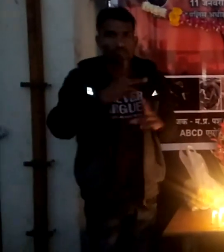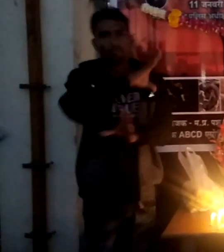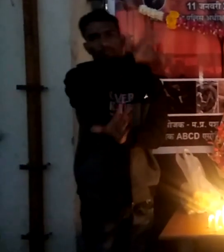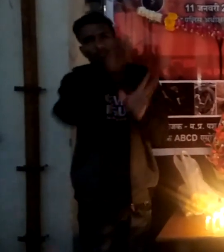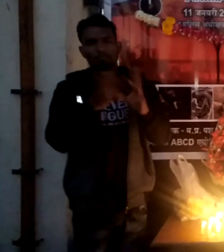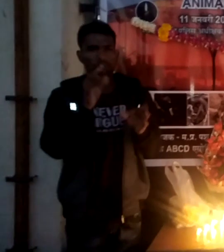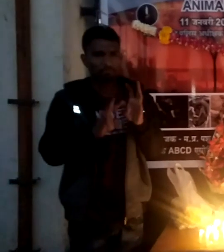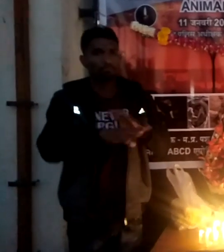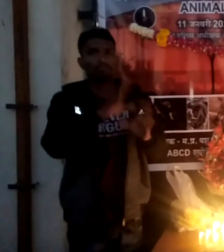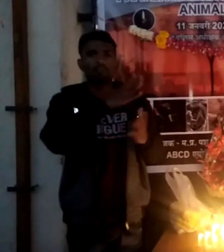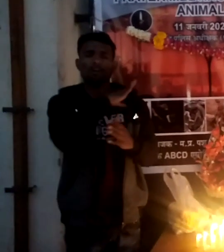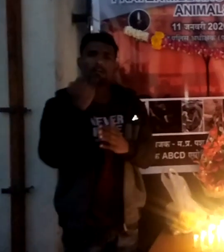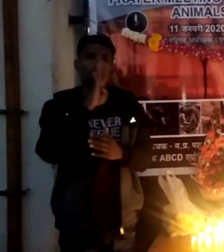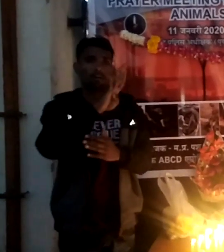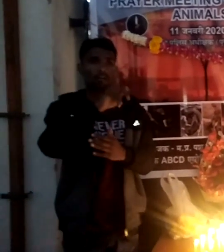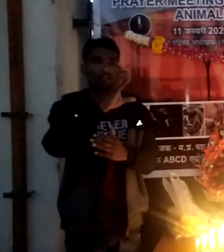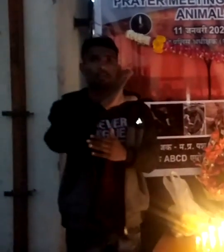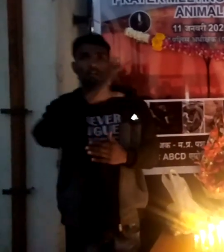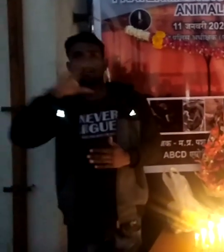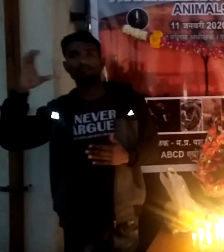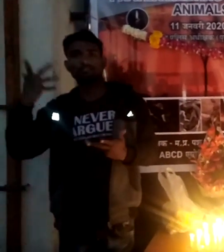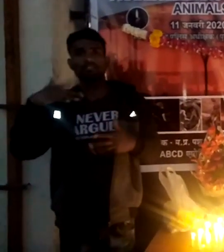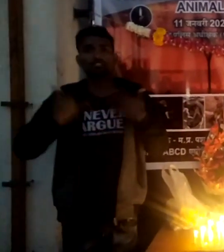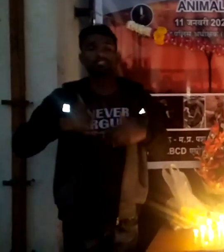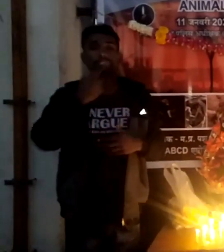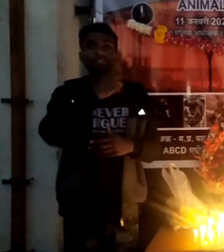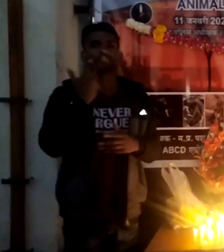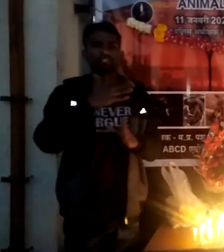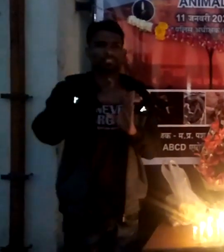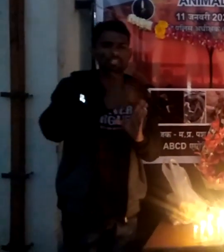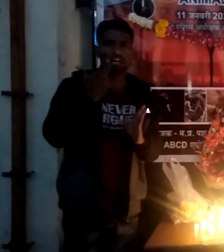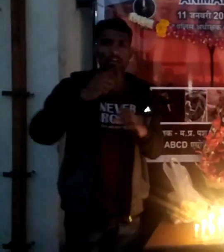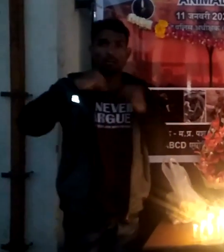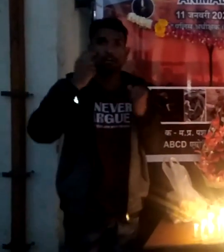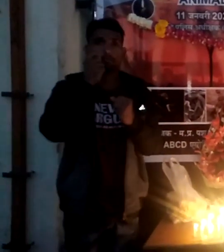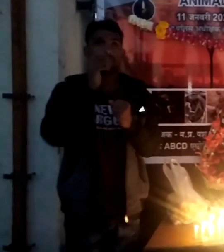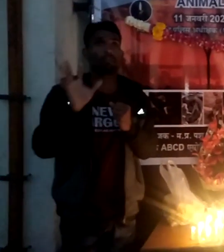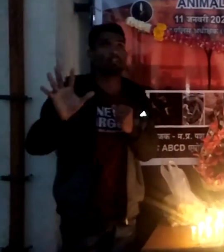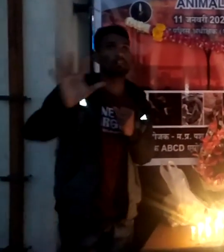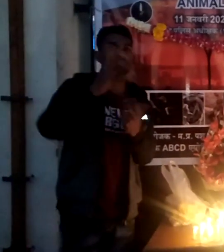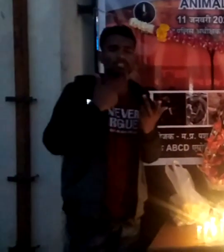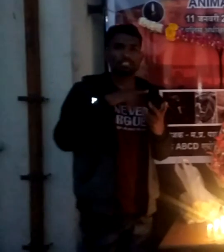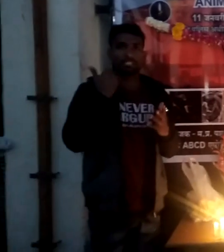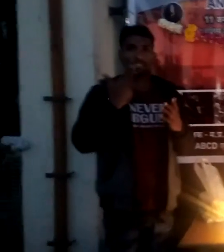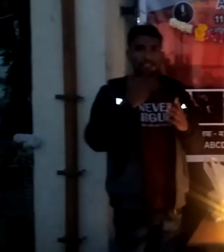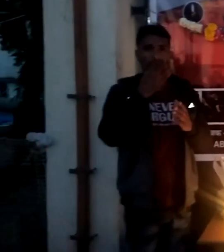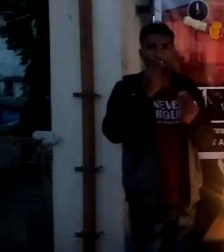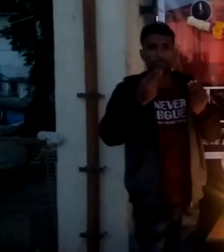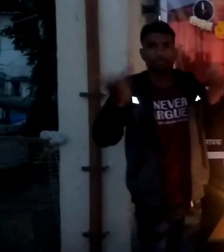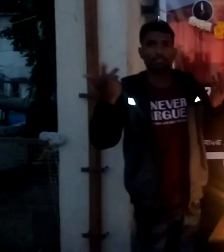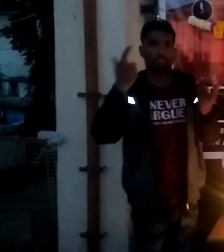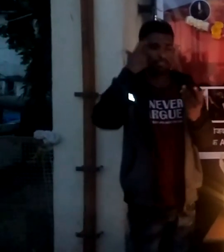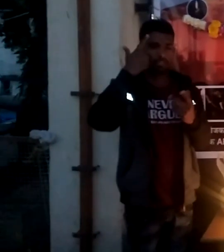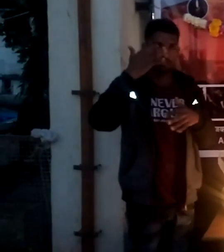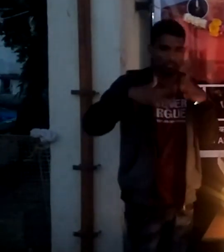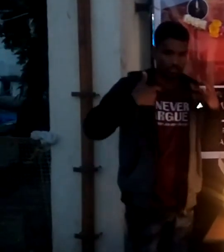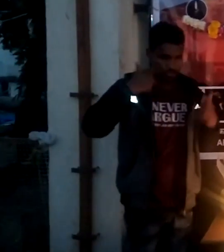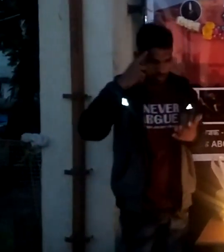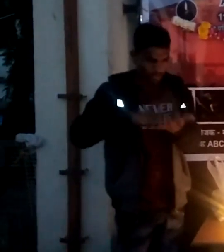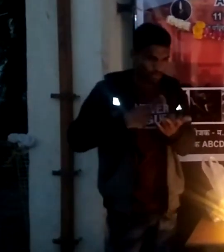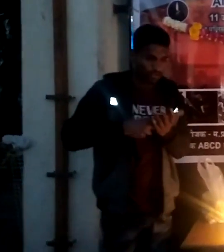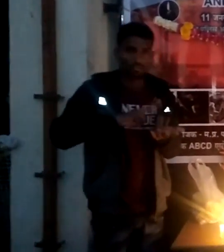पक्षी की कोई बाउंड्री नहीं होती। इंदौर में ही साइबेरिया के पक्षी आते हैं, और ये पशु